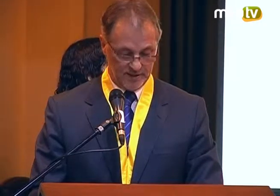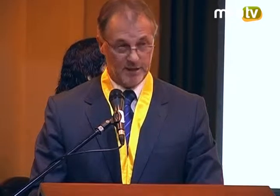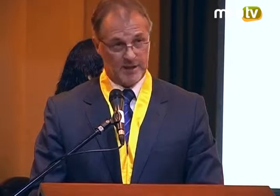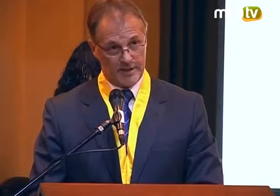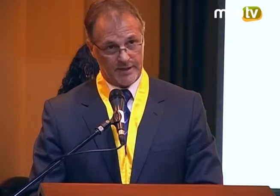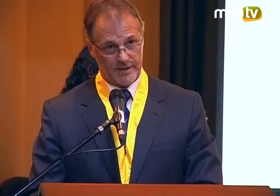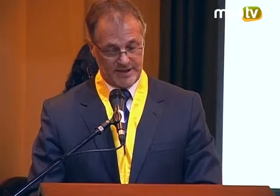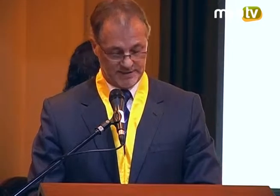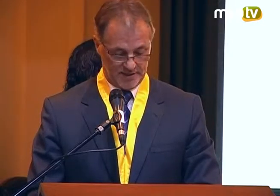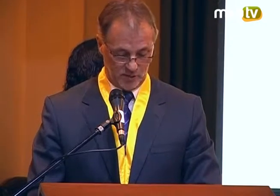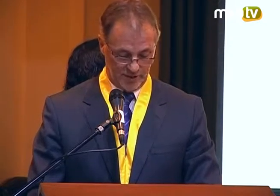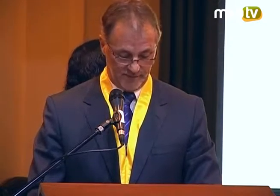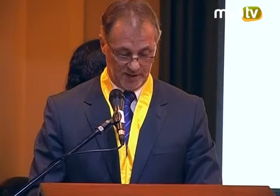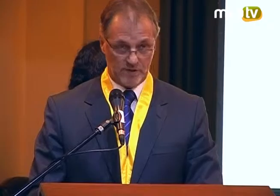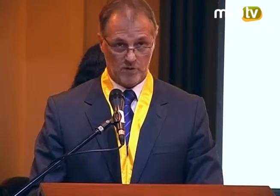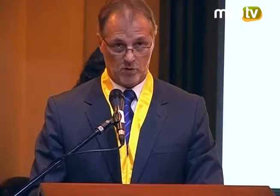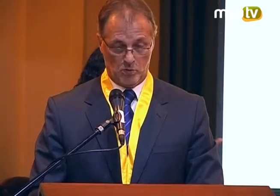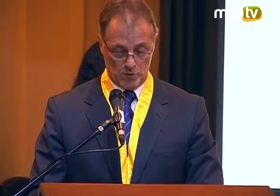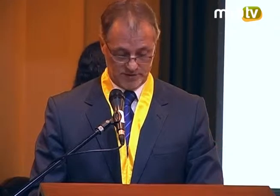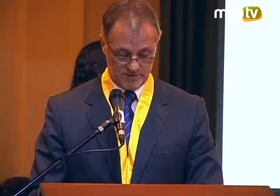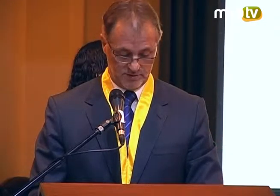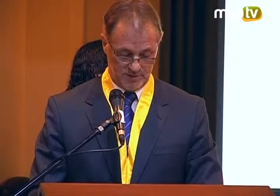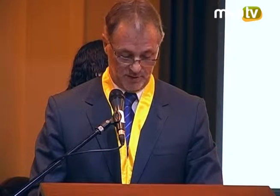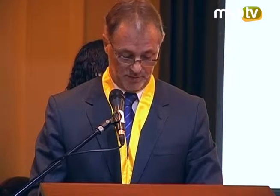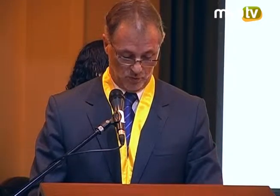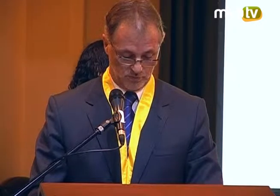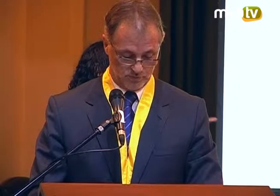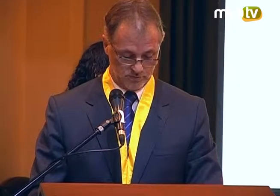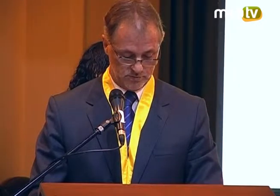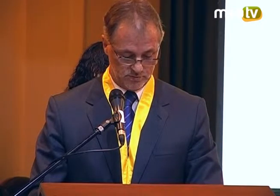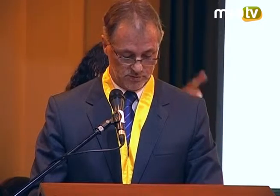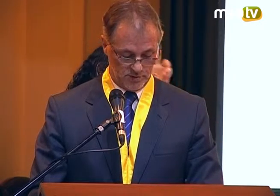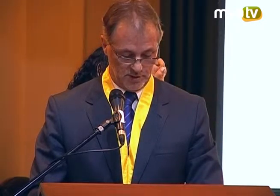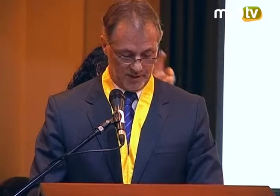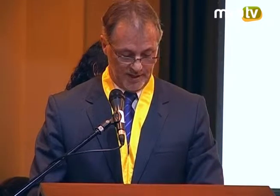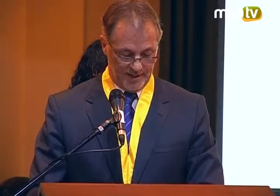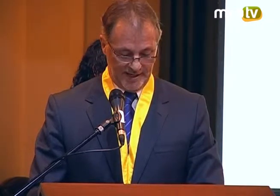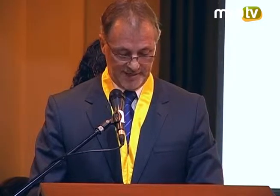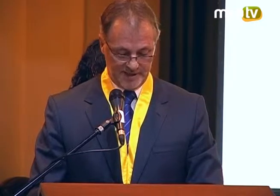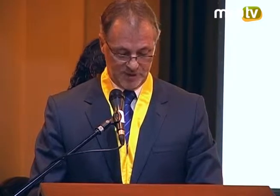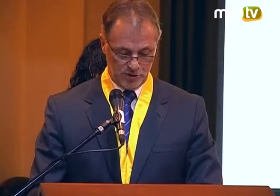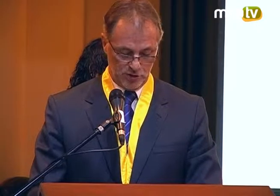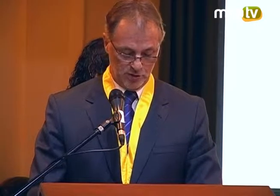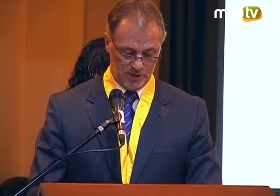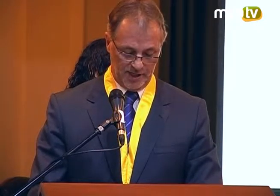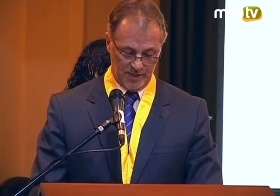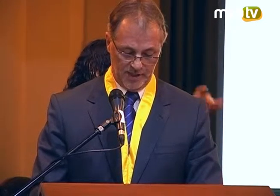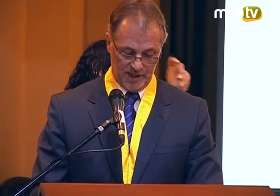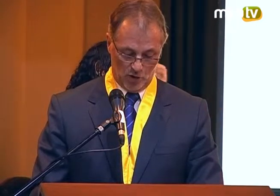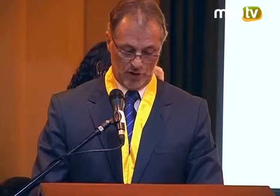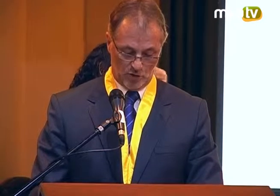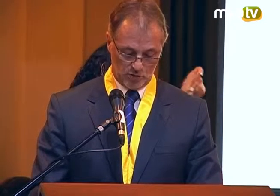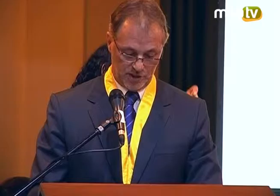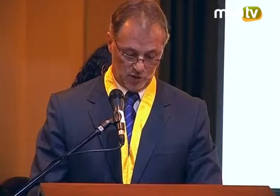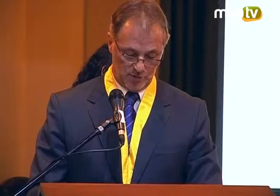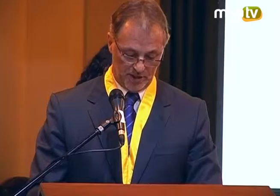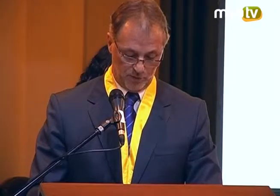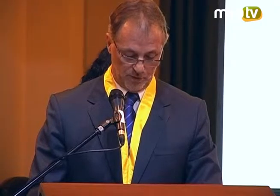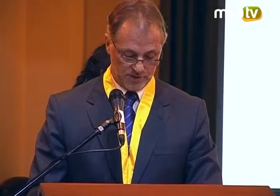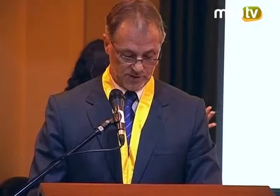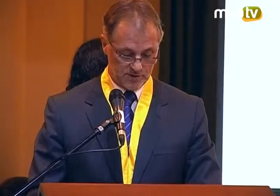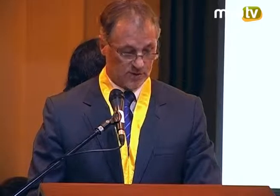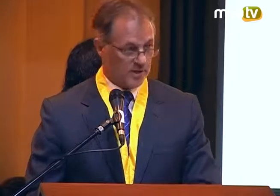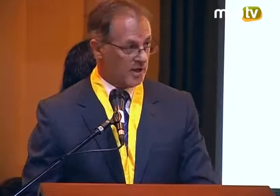biodiversidad y de riqueza geográfica como es el Perú. Esta distinción que le brinda hoy el Consejo